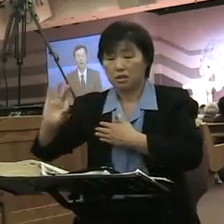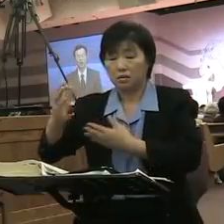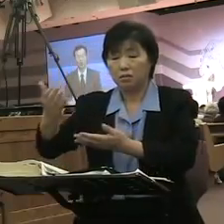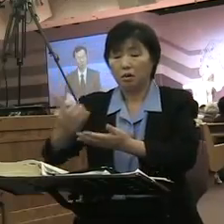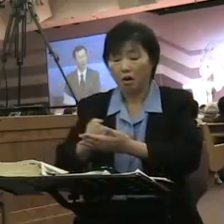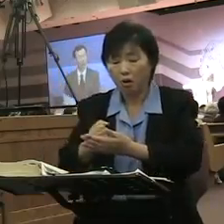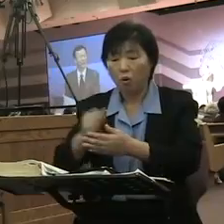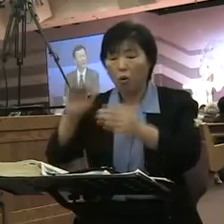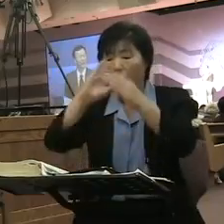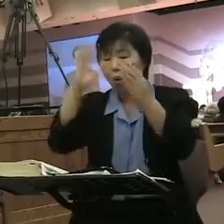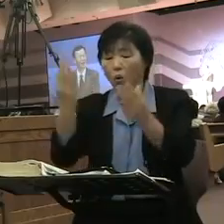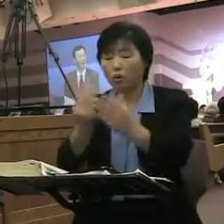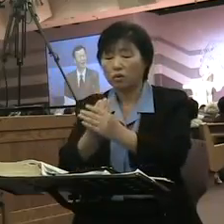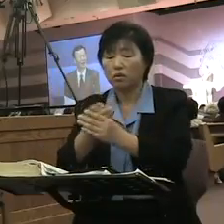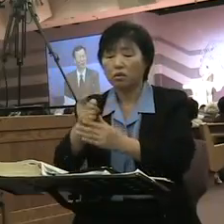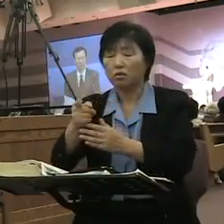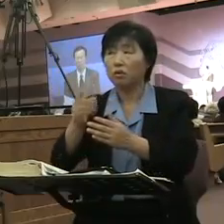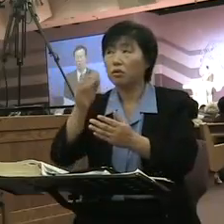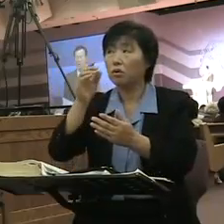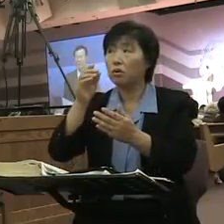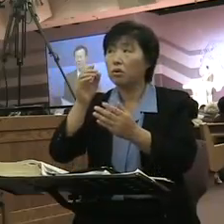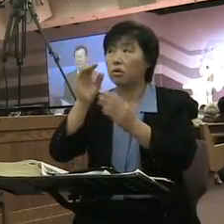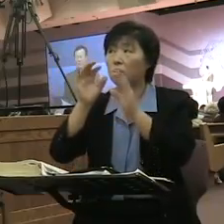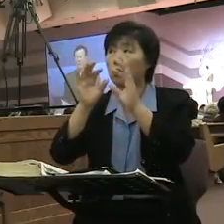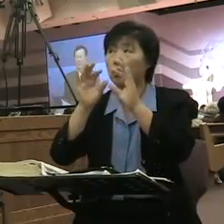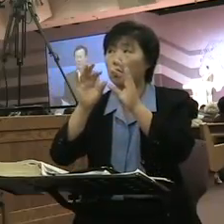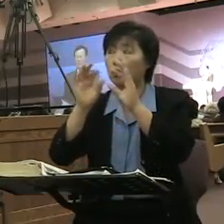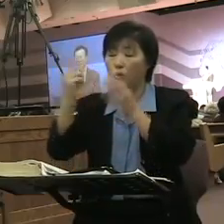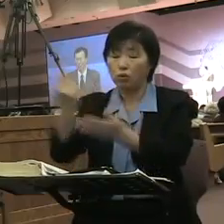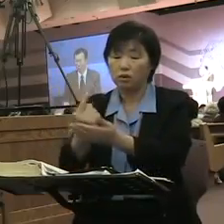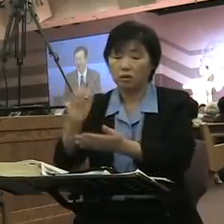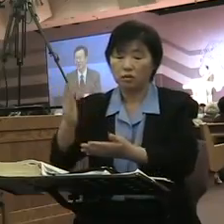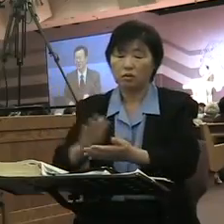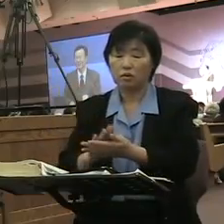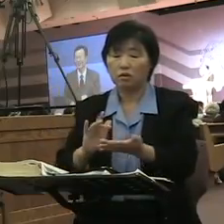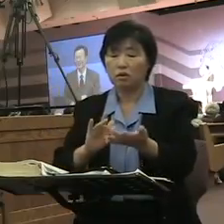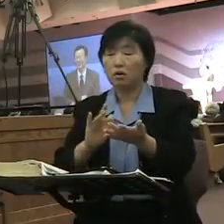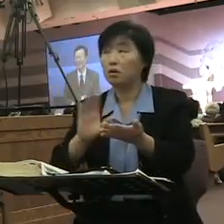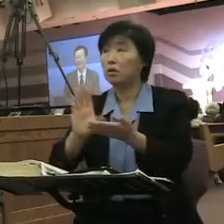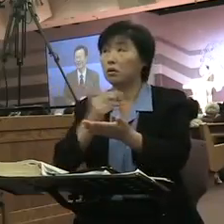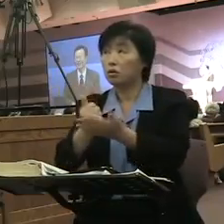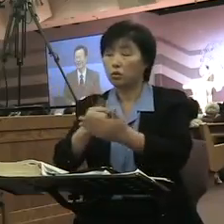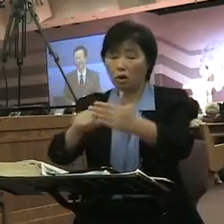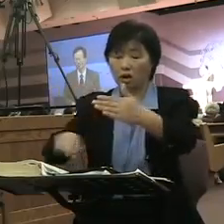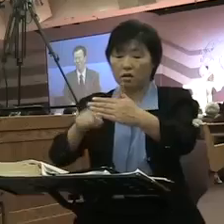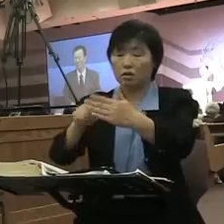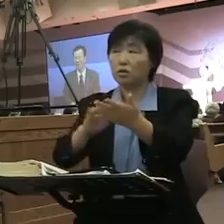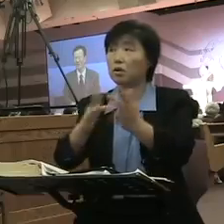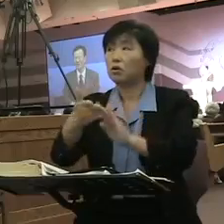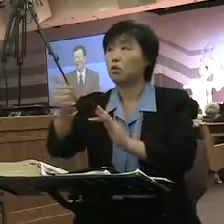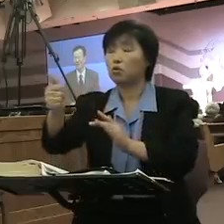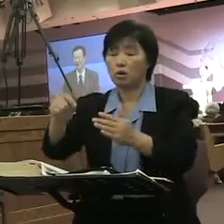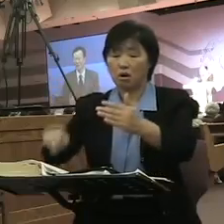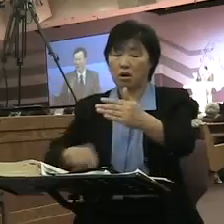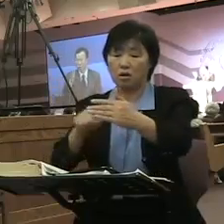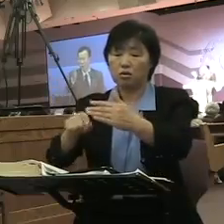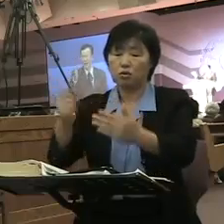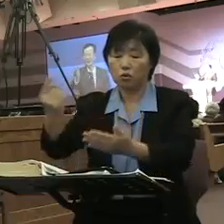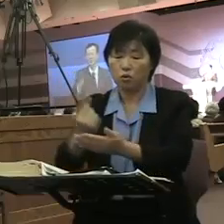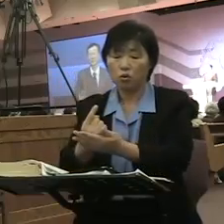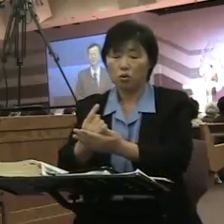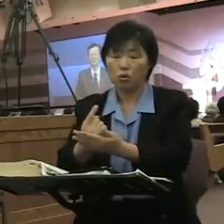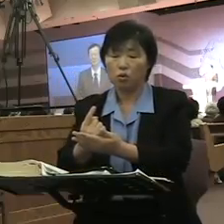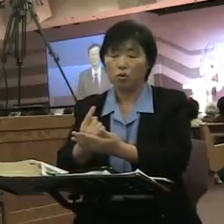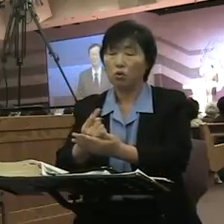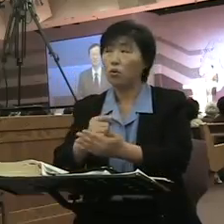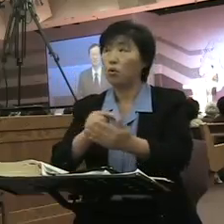그분의 것이 되었다. 그리스도 안에서, 예수 안에서. 들으셨습니까? 예수